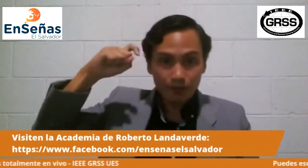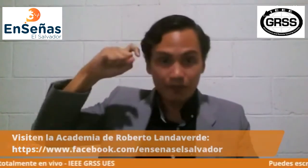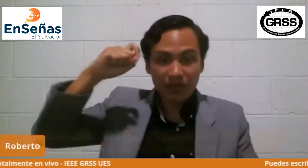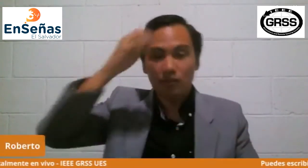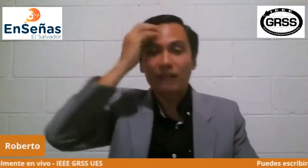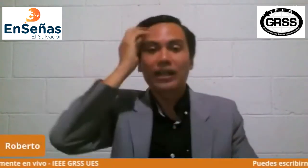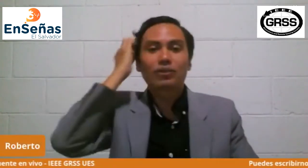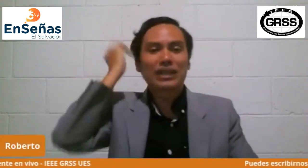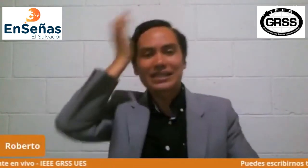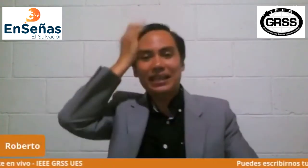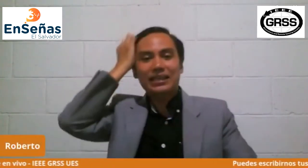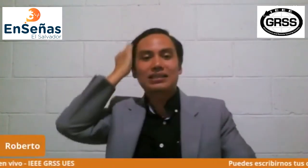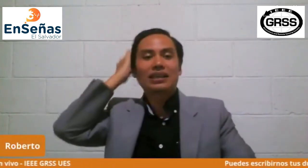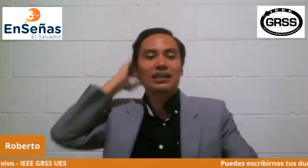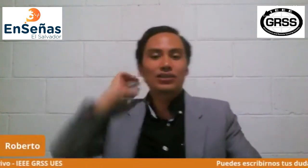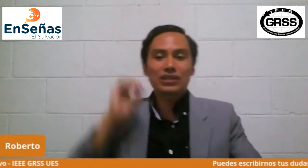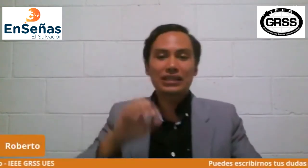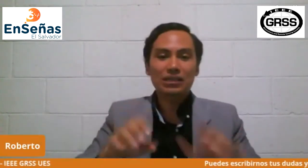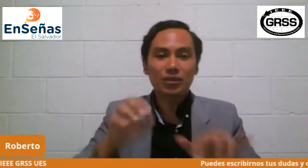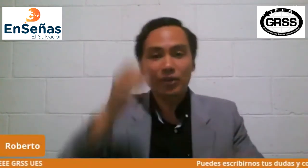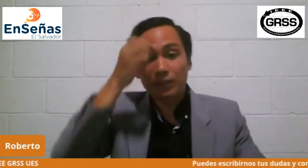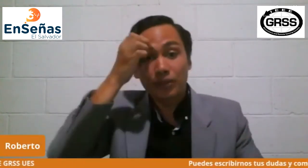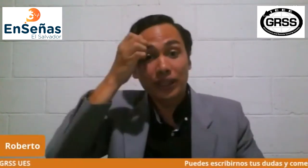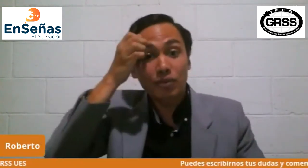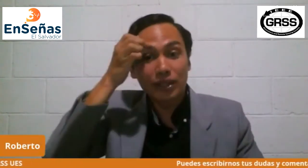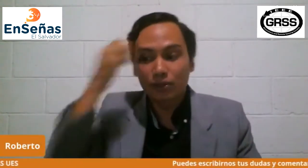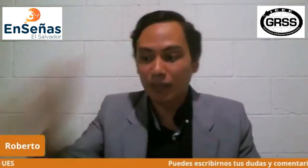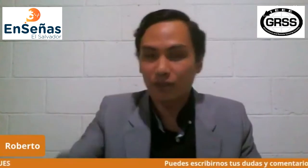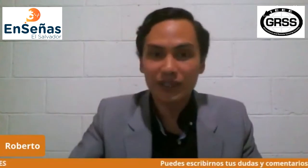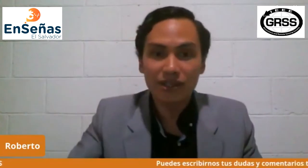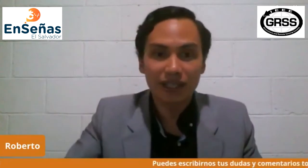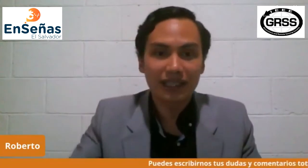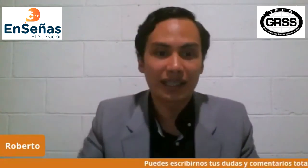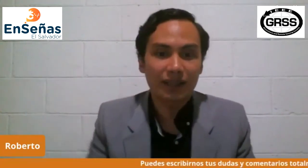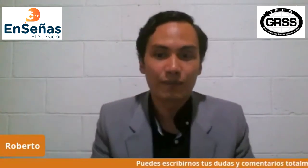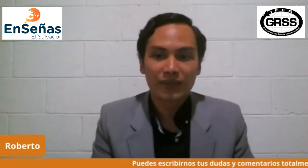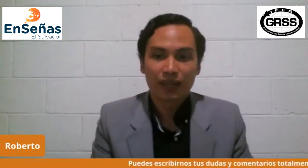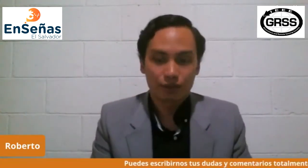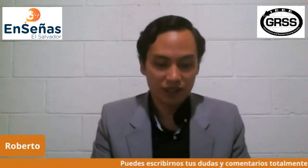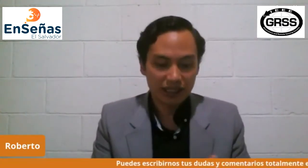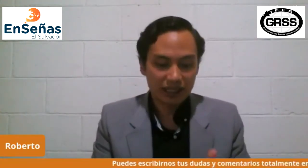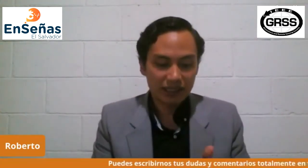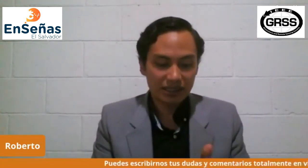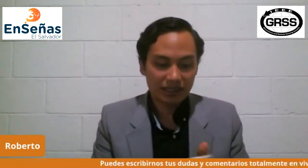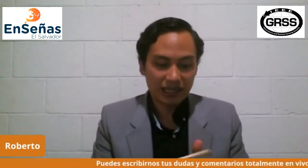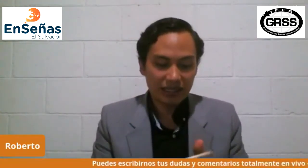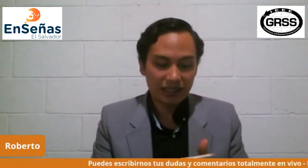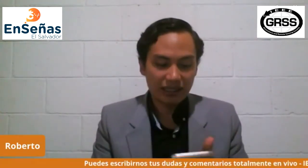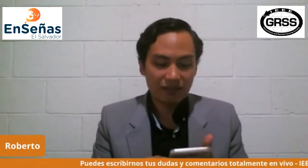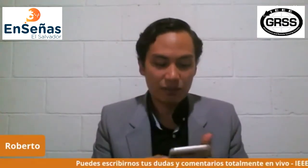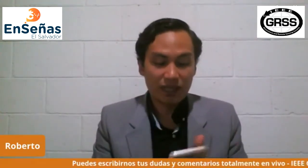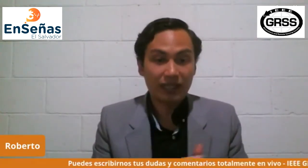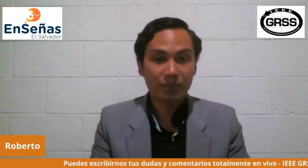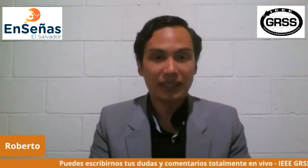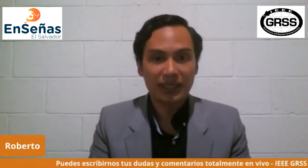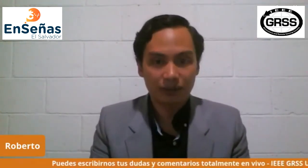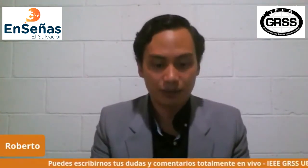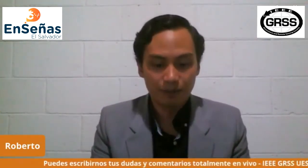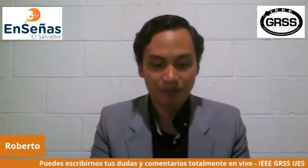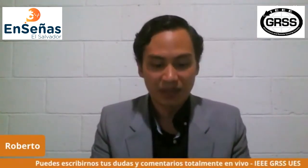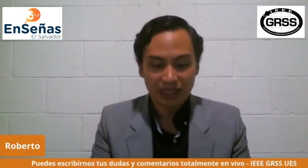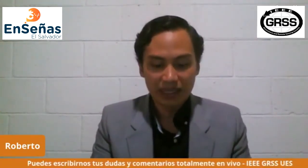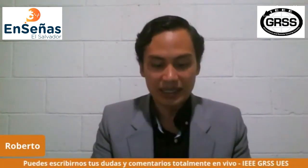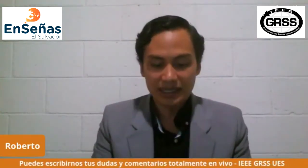trabajo, y vamos a ver algunas señas. Si ustedes también pueden poner como algunas profesiones que ustedes tengan y vamos a ir